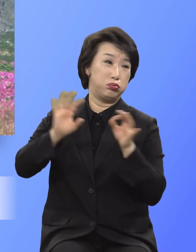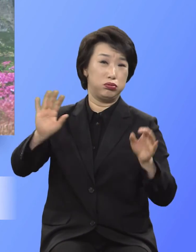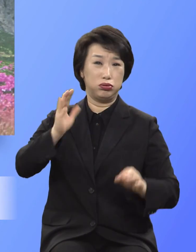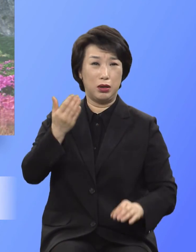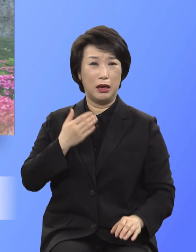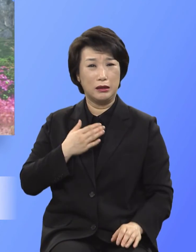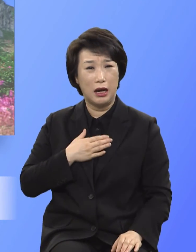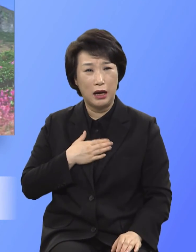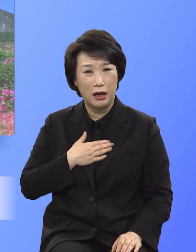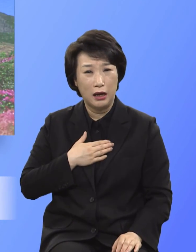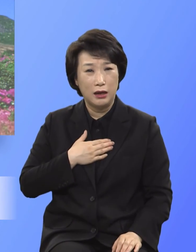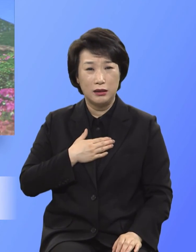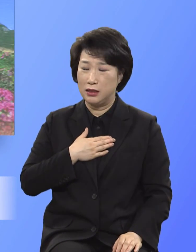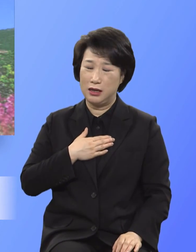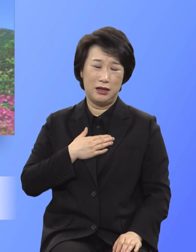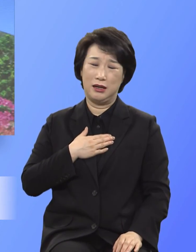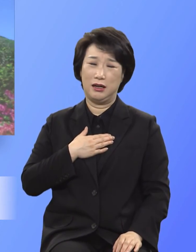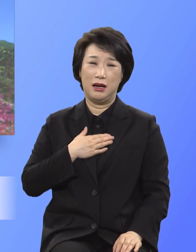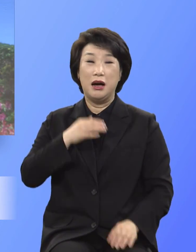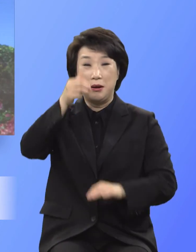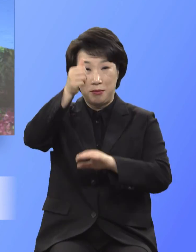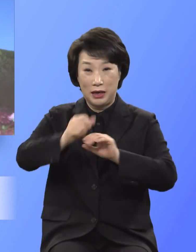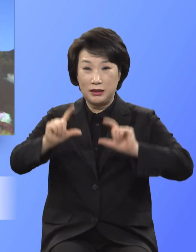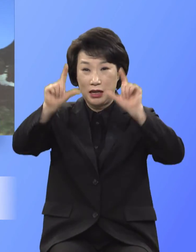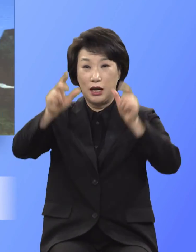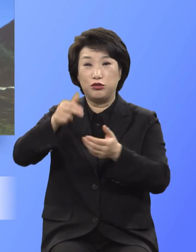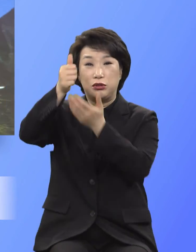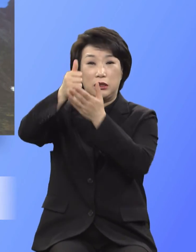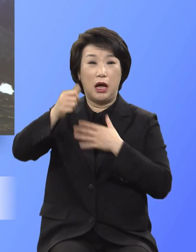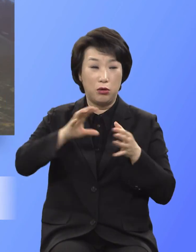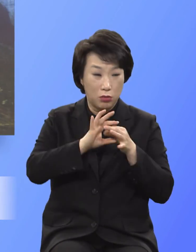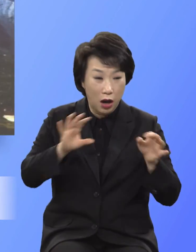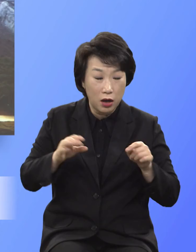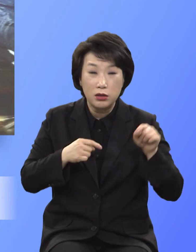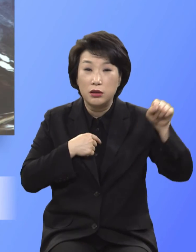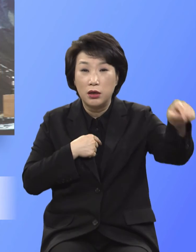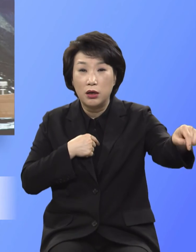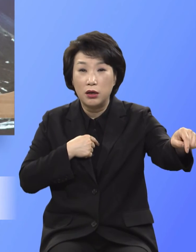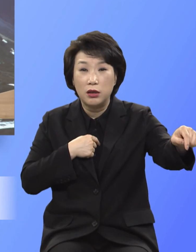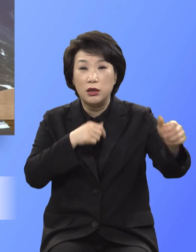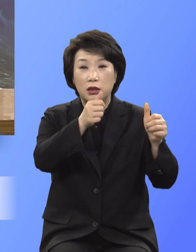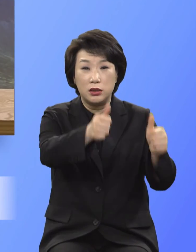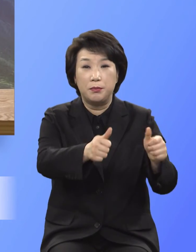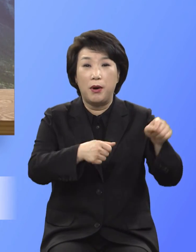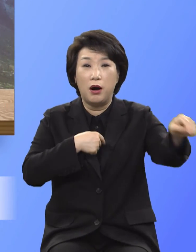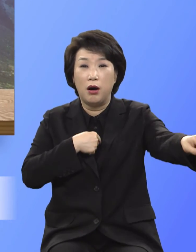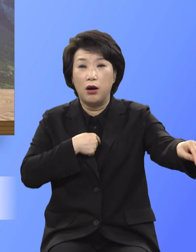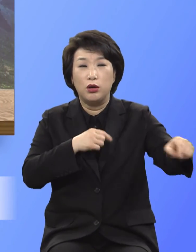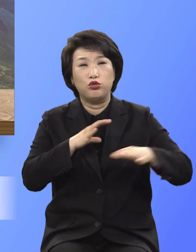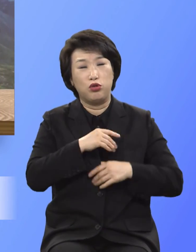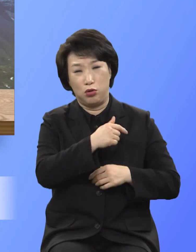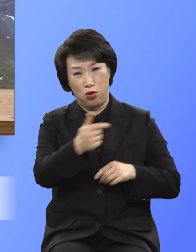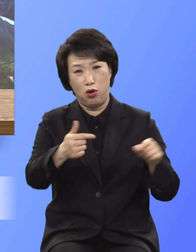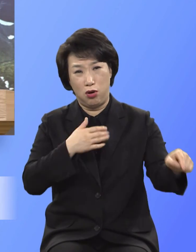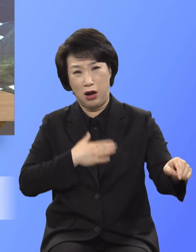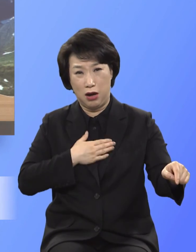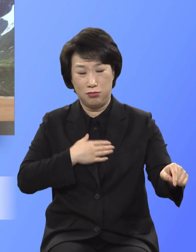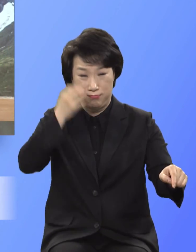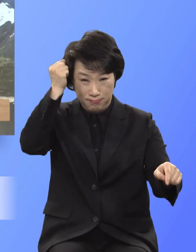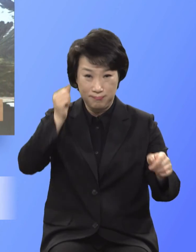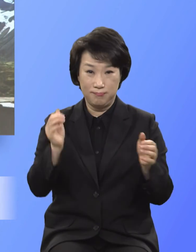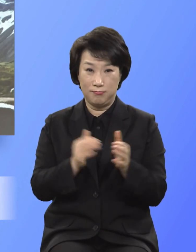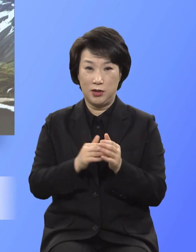아무 상관없는 자요, 최후의 날에 주님과 상관없는 자에 당할 심판이 얼마나 두려운가를